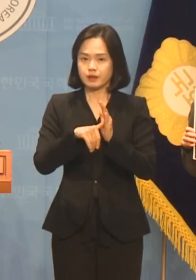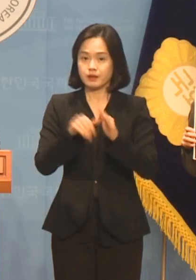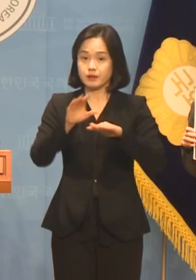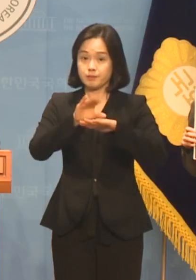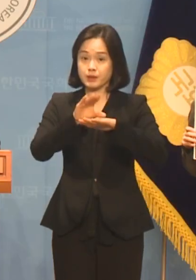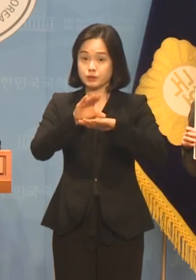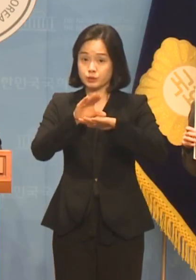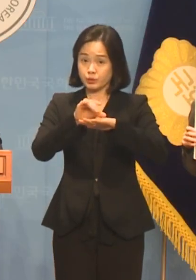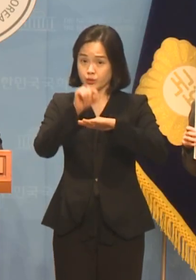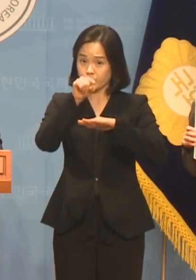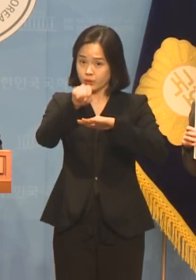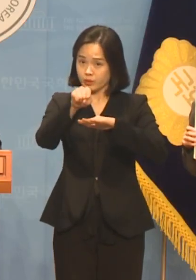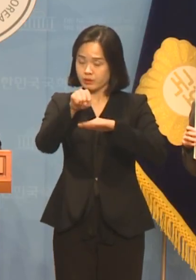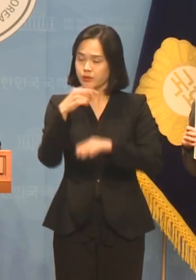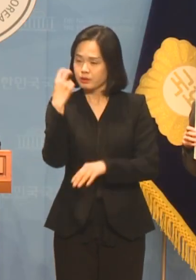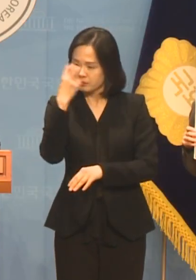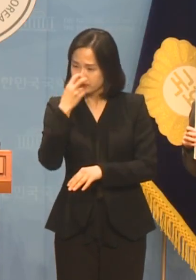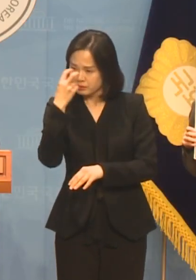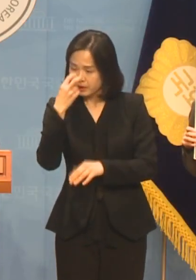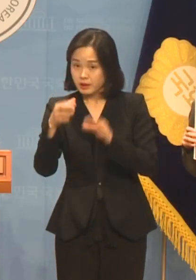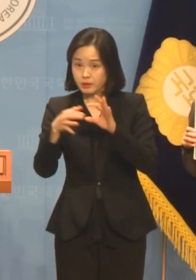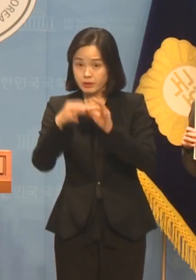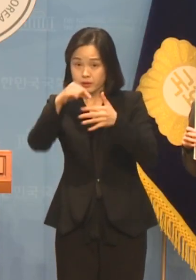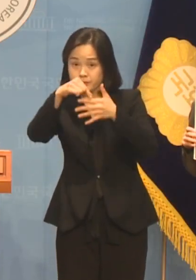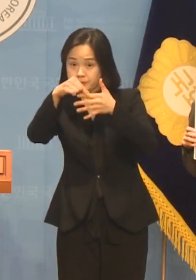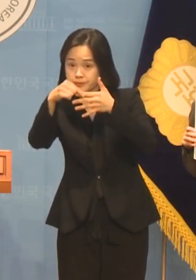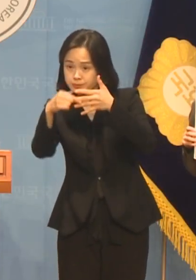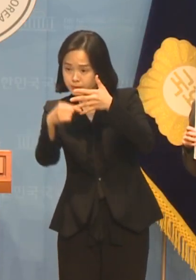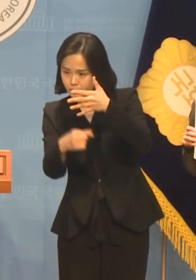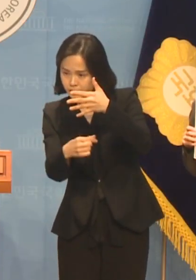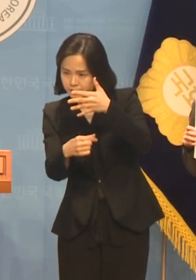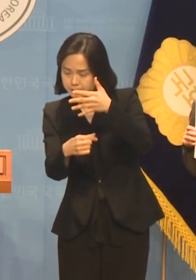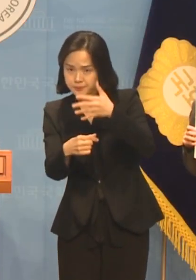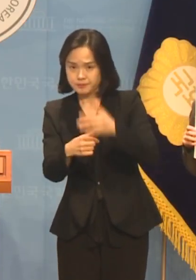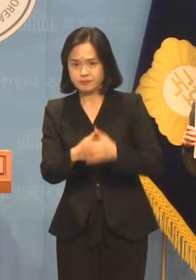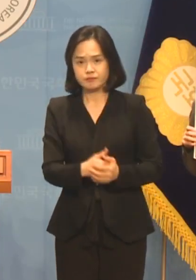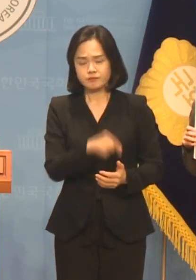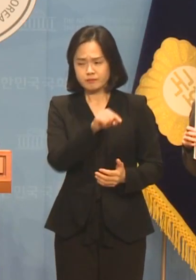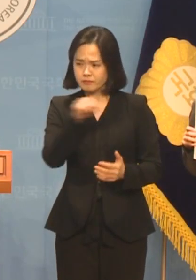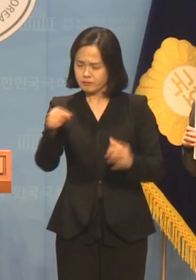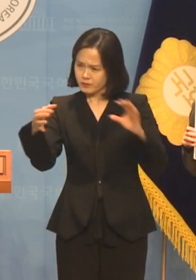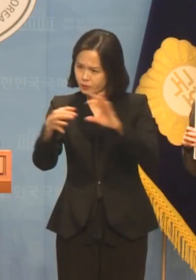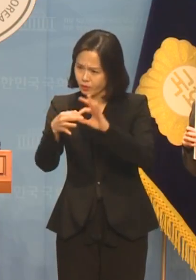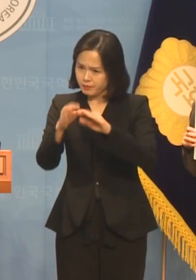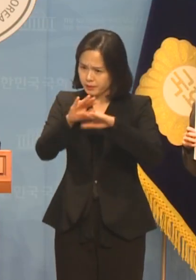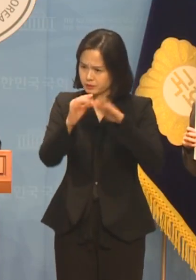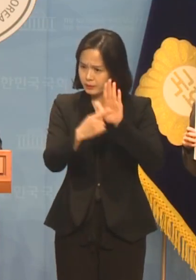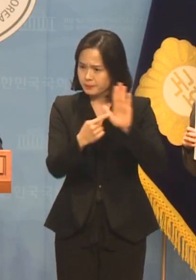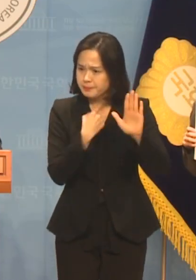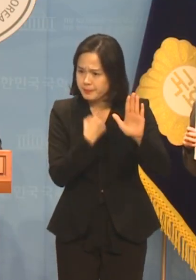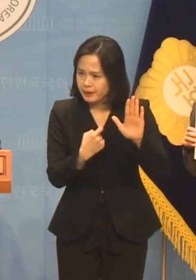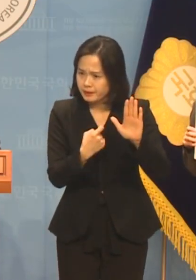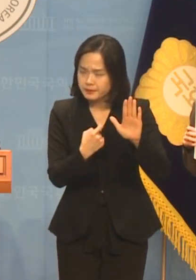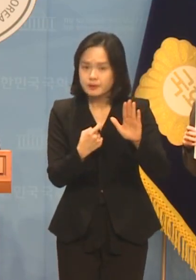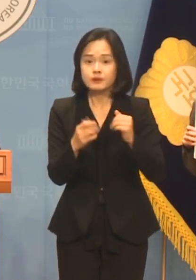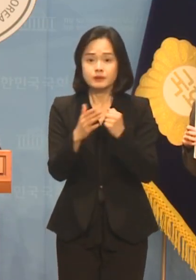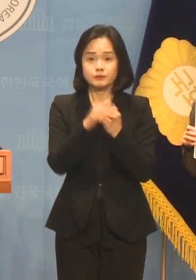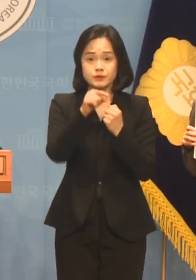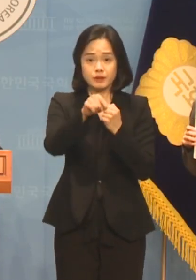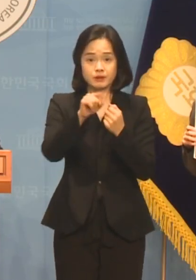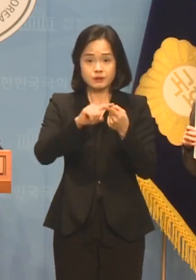씨를 만나게 해달라고 했고 김신혜 씨를 면회할 수 있게 했습니다. 김신혜